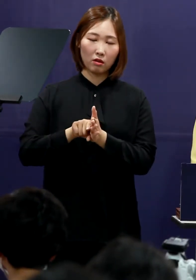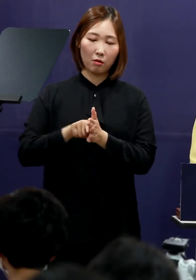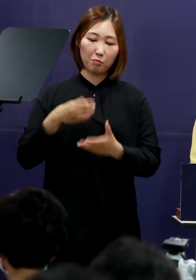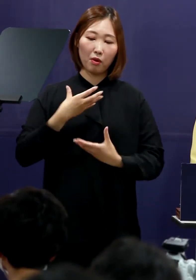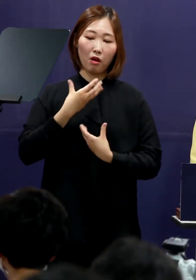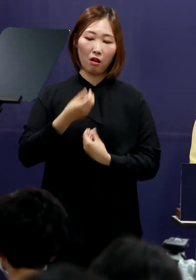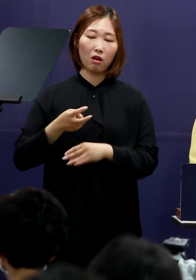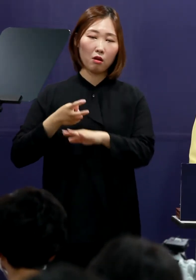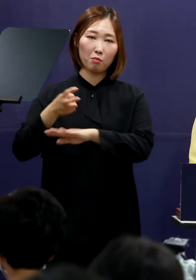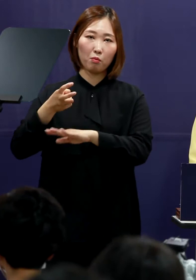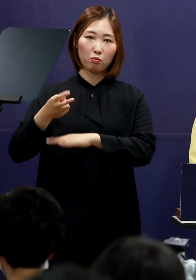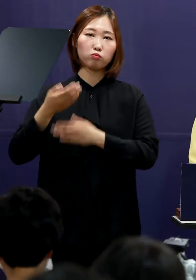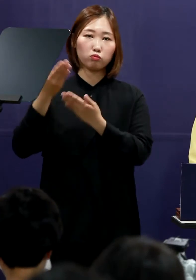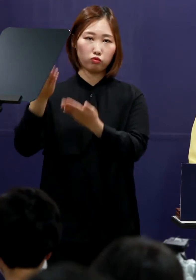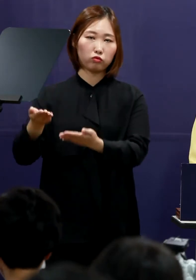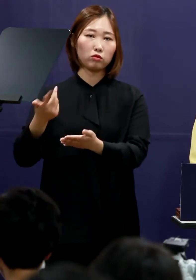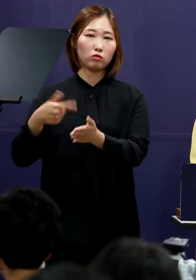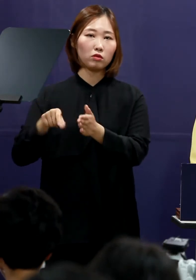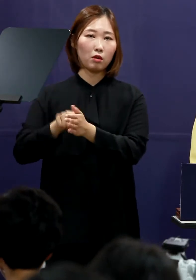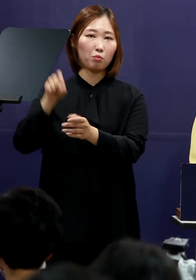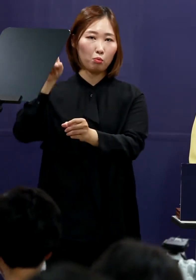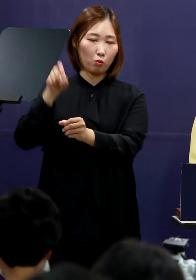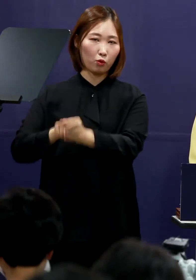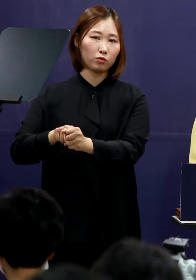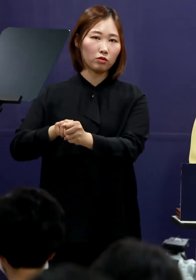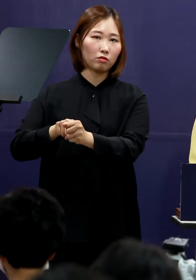위한 것입니다. 실은